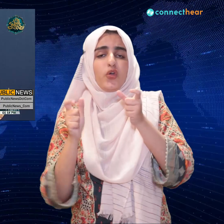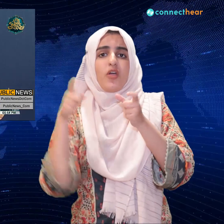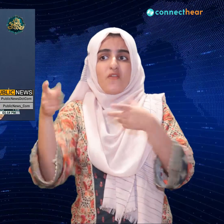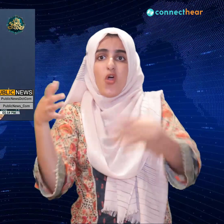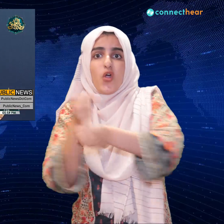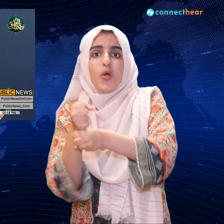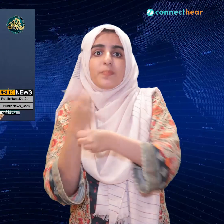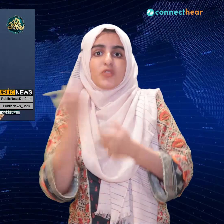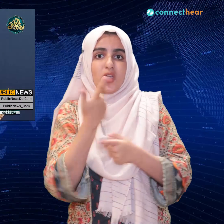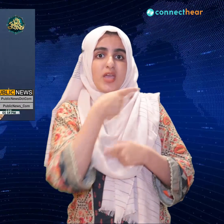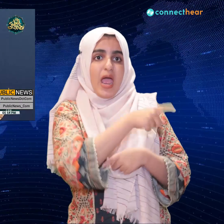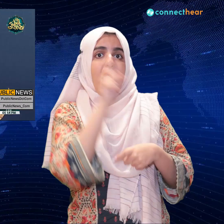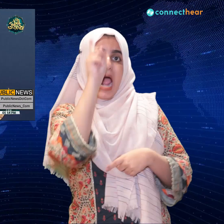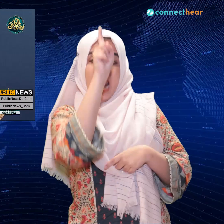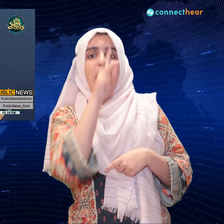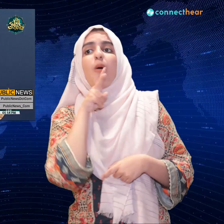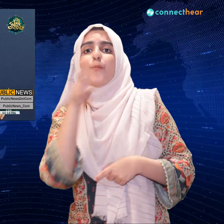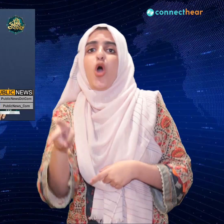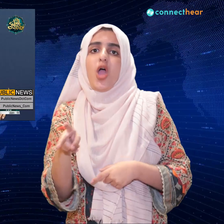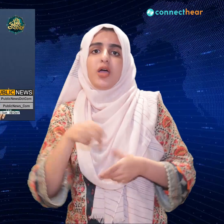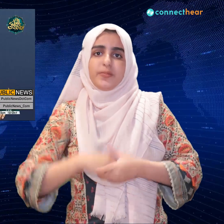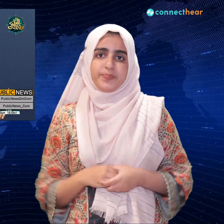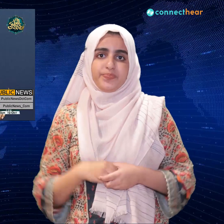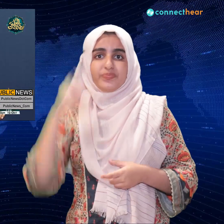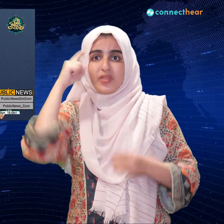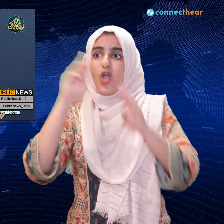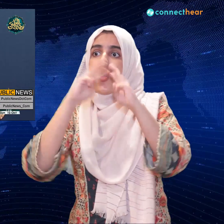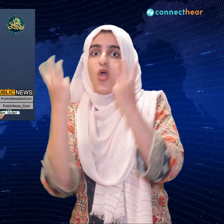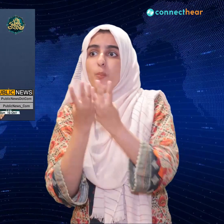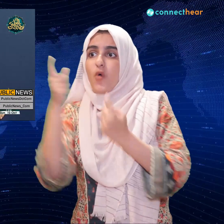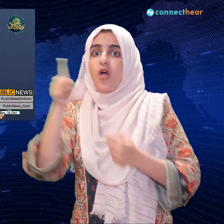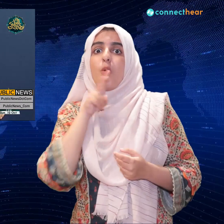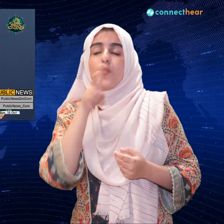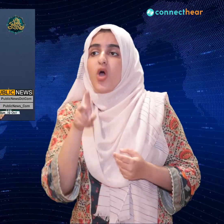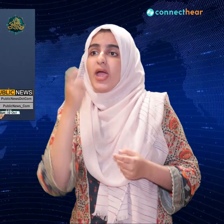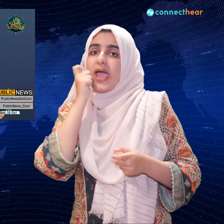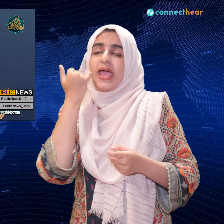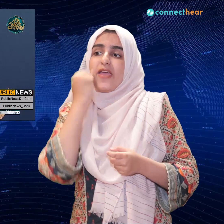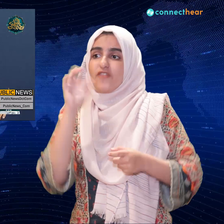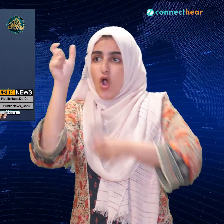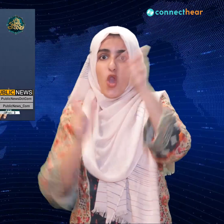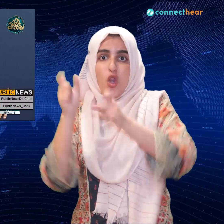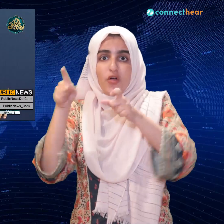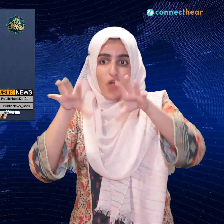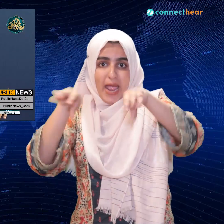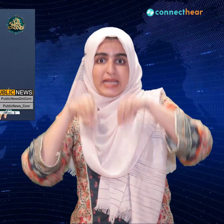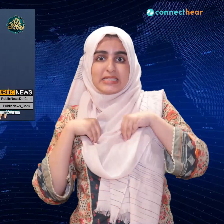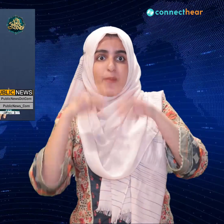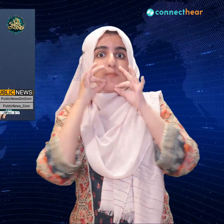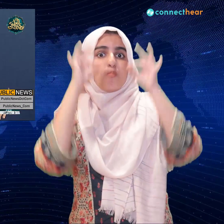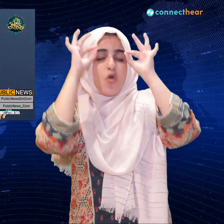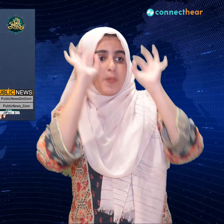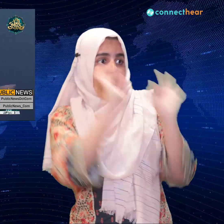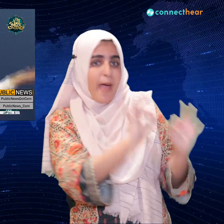کیونکہ رب العالمین ہے، وہ جو معاشرہ ان اصولوں پہ چلے گا جو ہمارے نبی صلی اللہ علیہ وسلم نے مدینہ کی ریاست میں